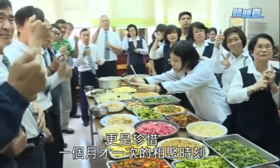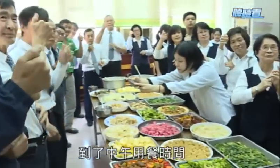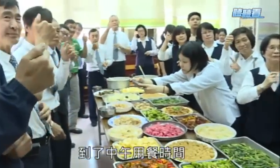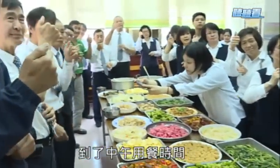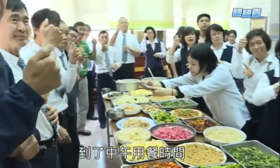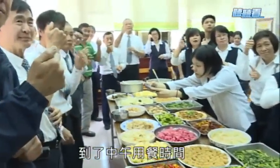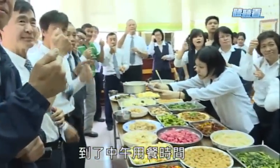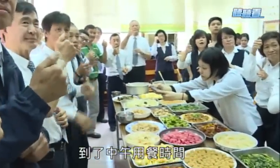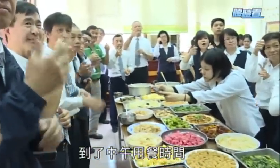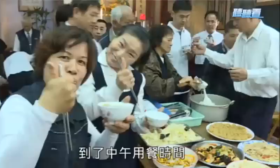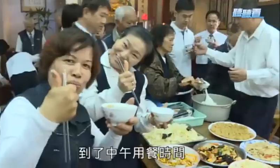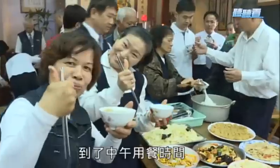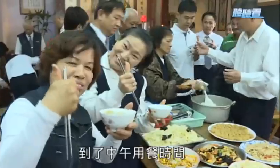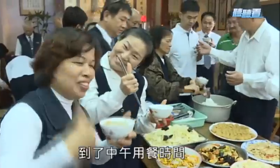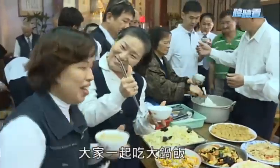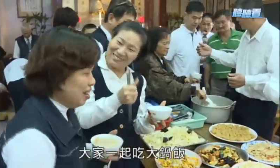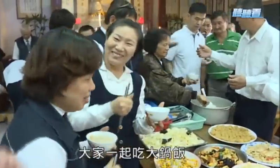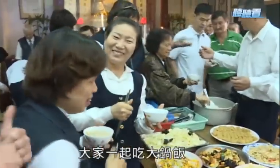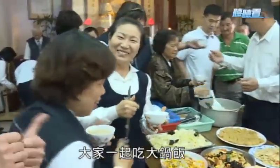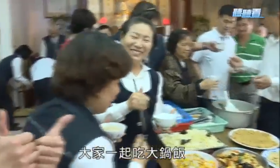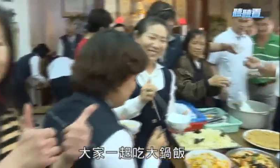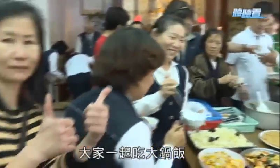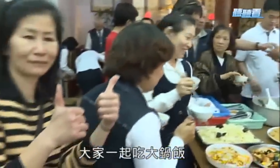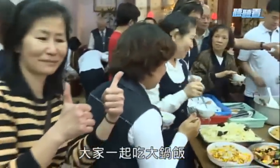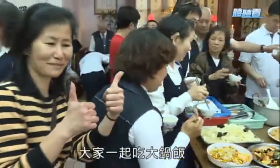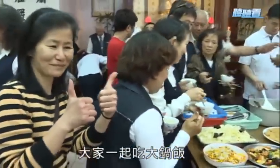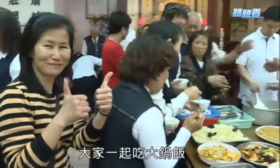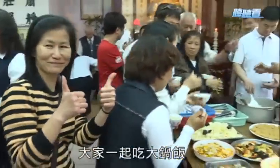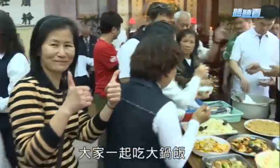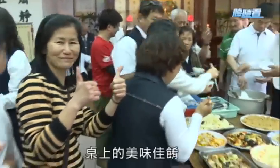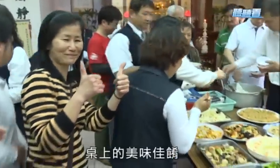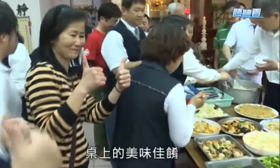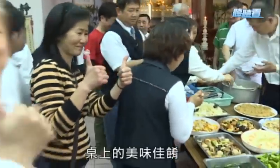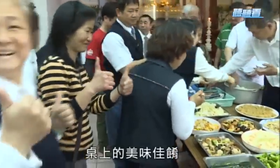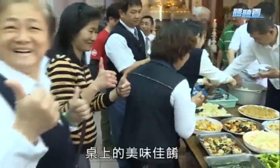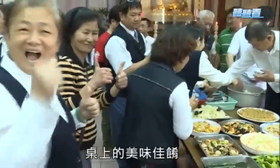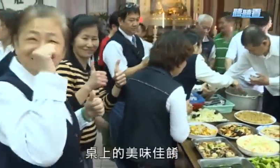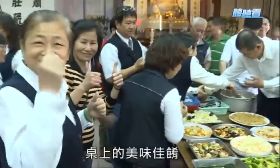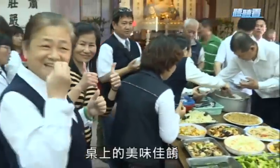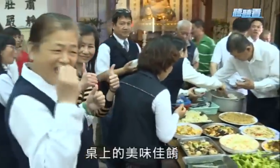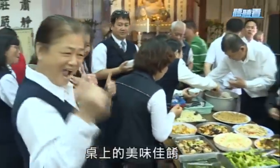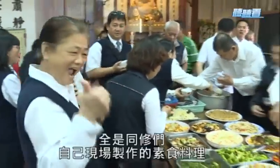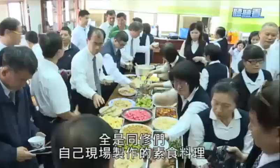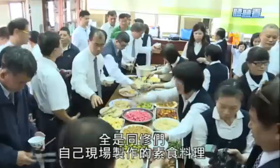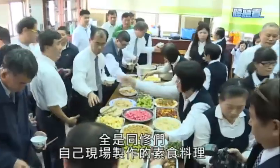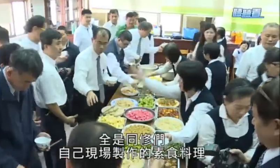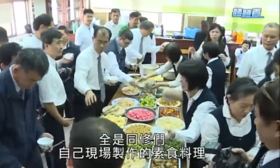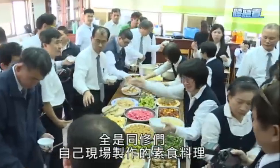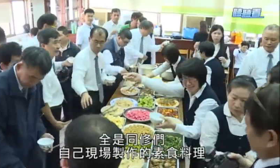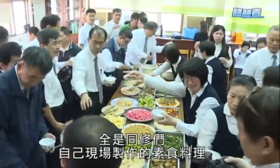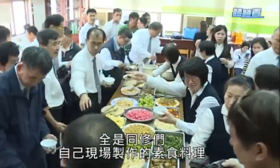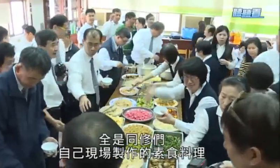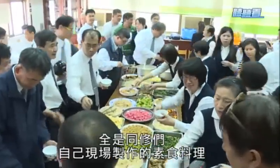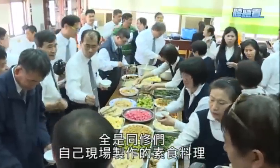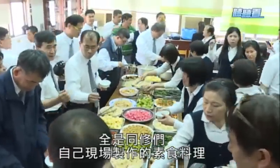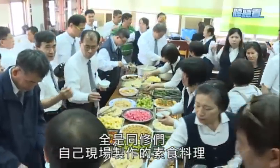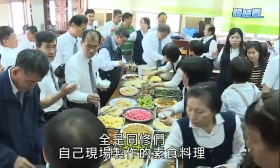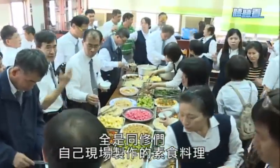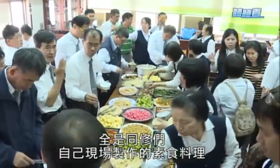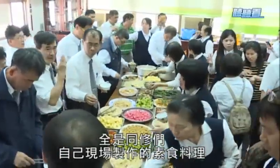到了中午用餐时间，大家一起吃大锅饭，桌上的美味佳肴全是同修们自己现场制作的素